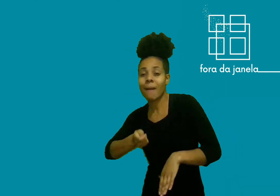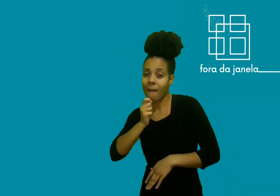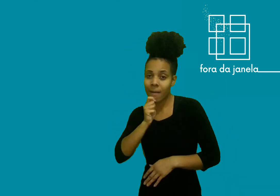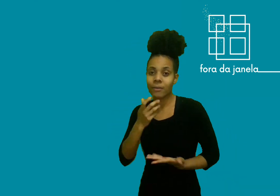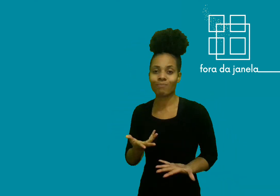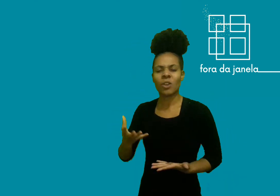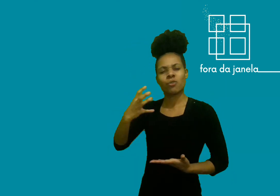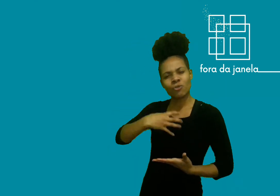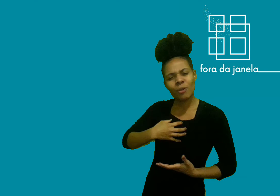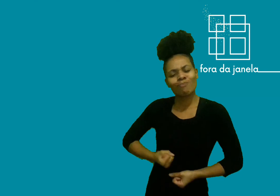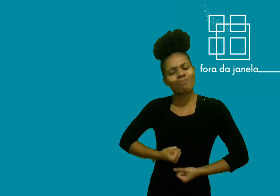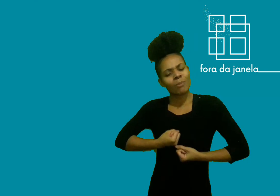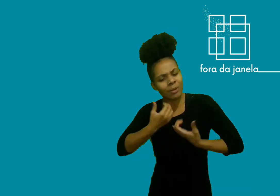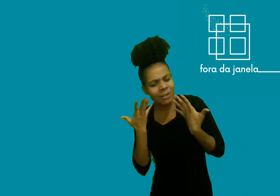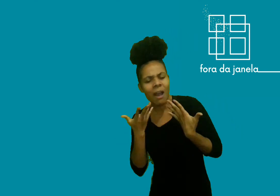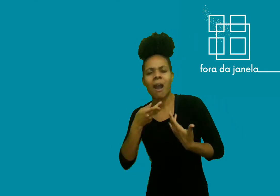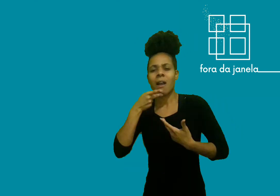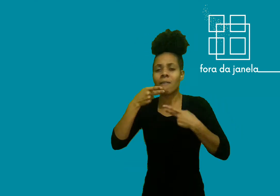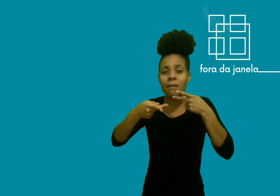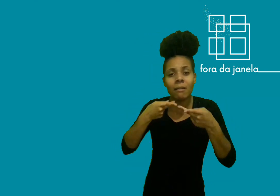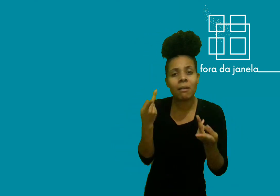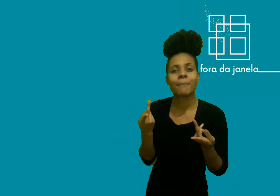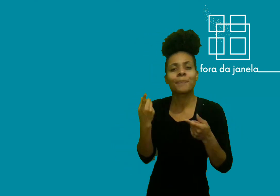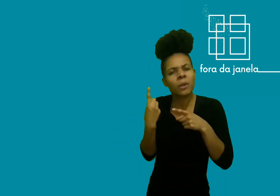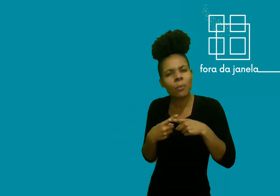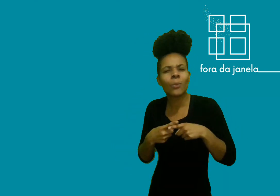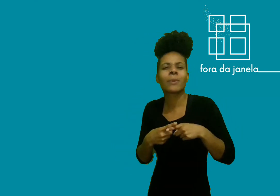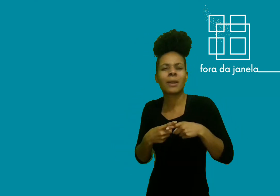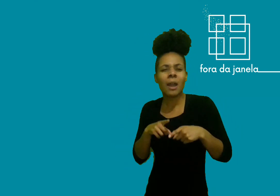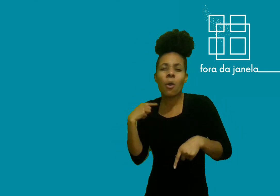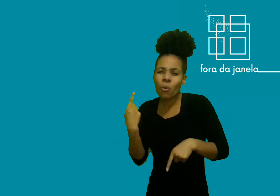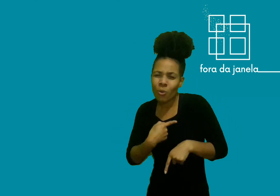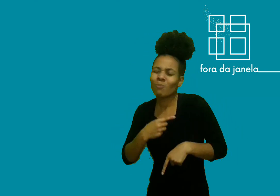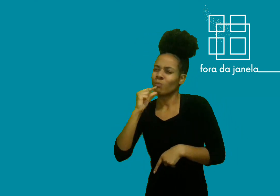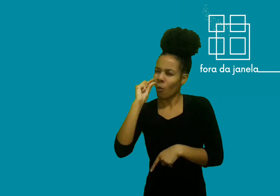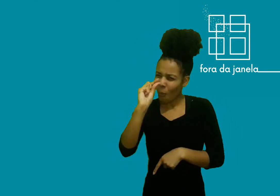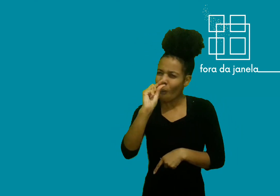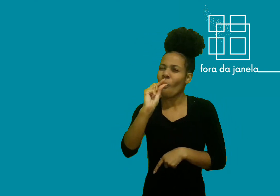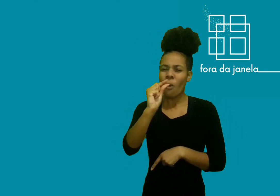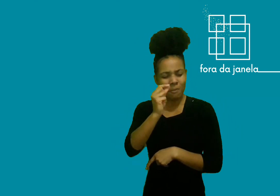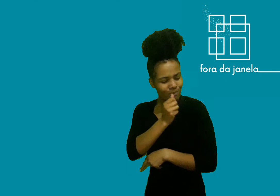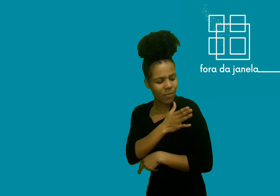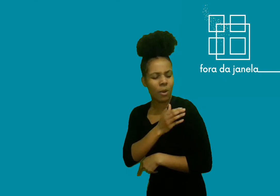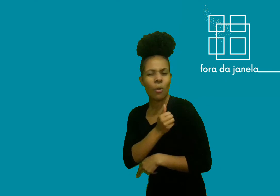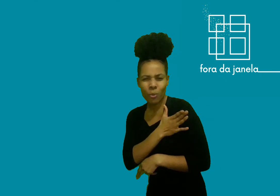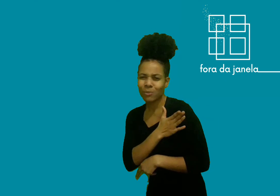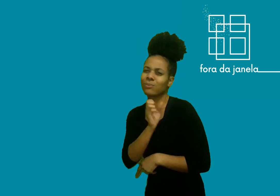é uma questão que a gente precisa entender, que a comunidade, a sociedade, ela é diferente, todos nós somos diferentes. Pois é, eu acho